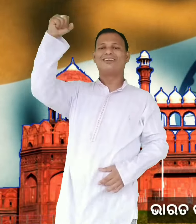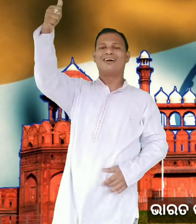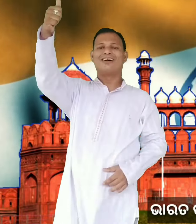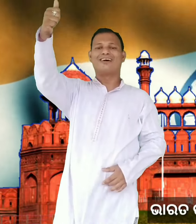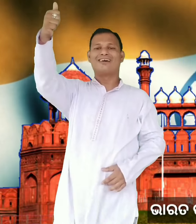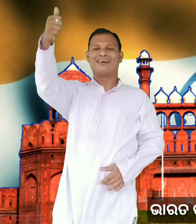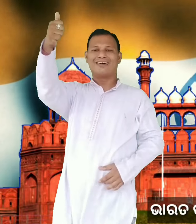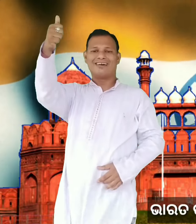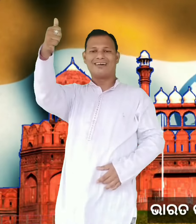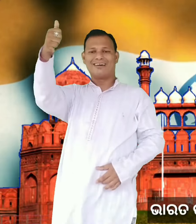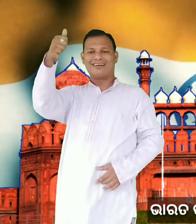जय हे